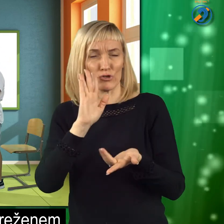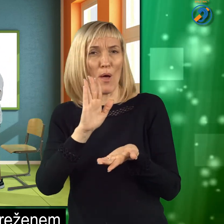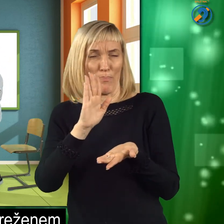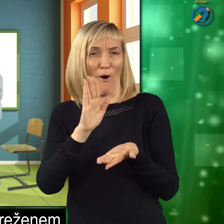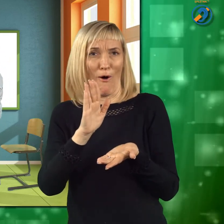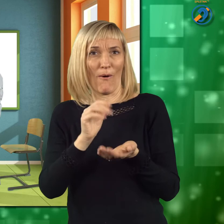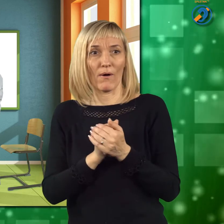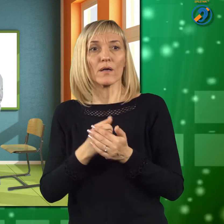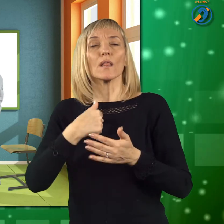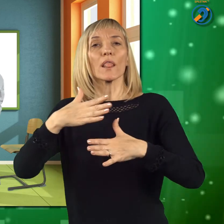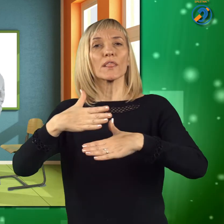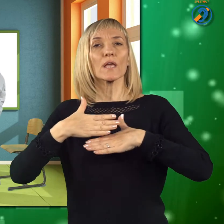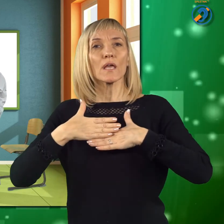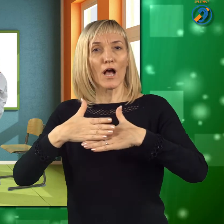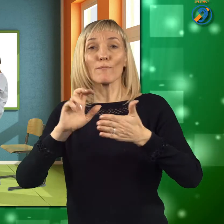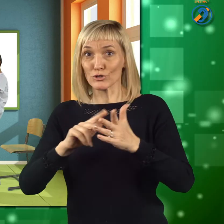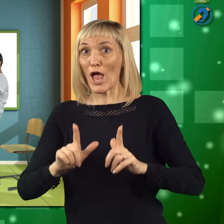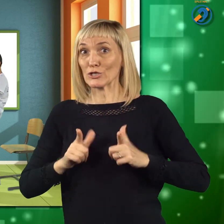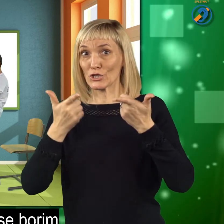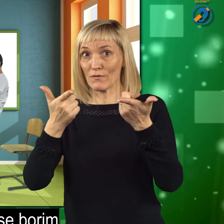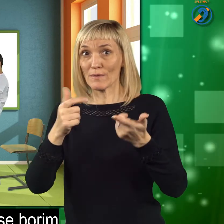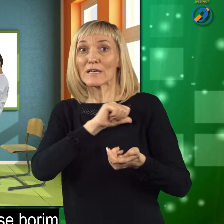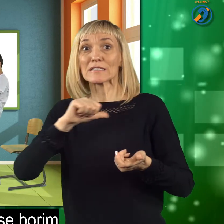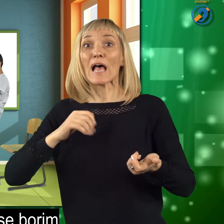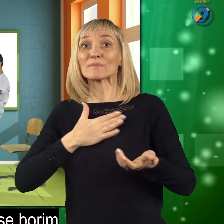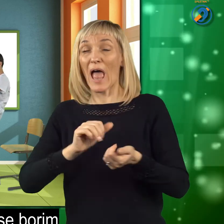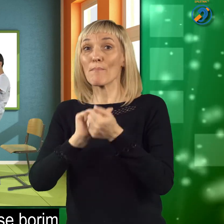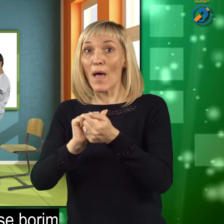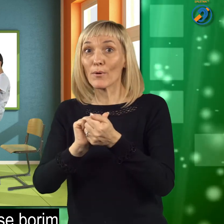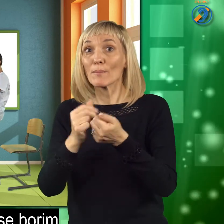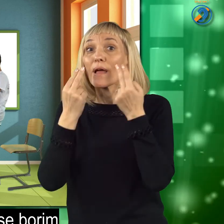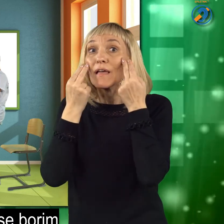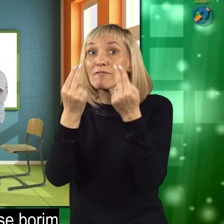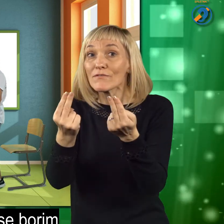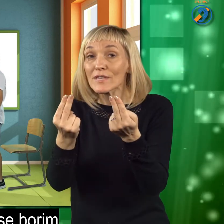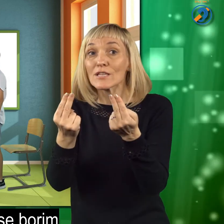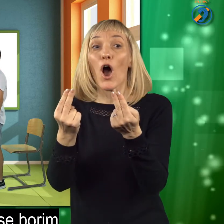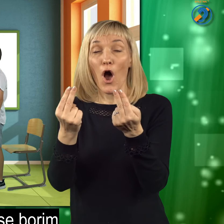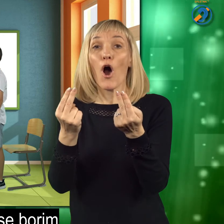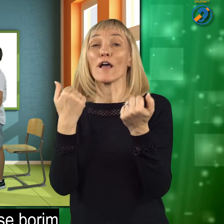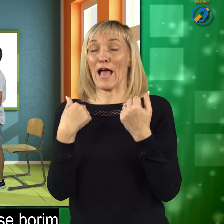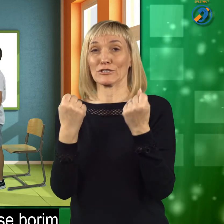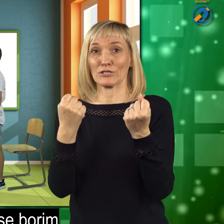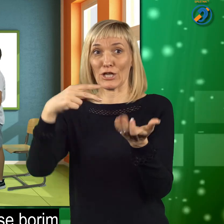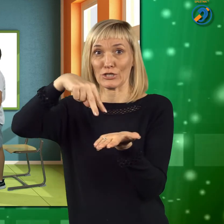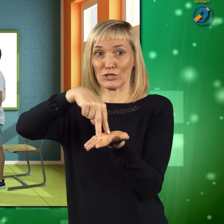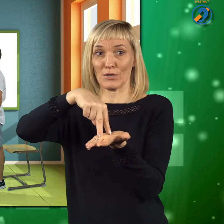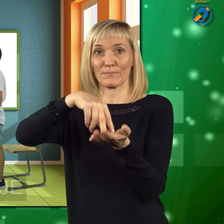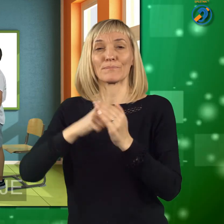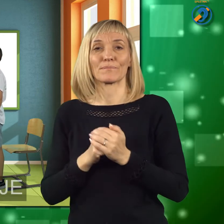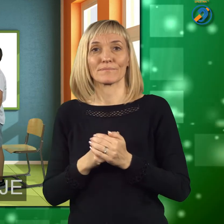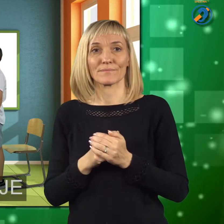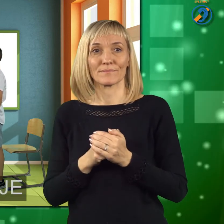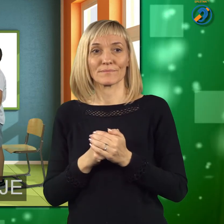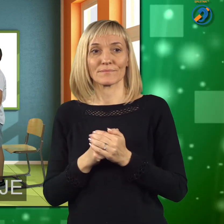gre. Diham, še živim, sam sabo se borim in glej se vedno obdržim.